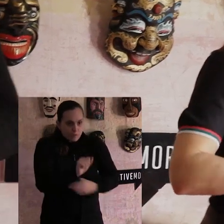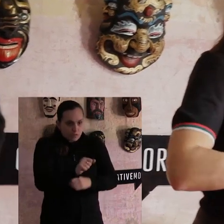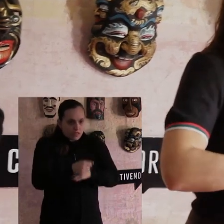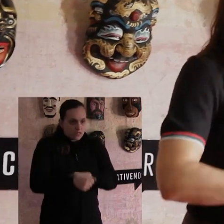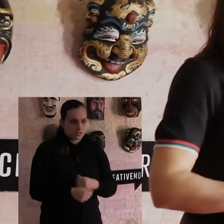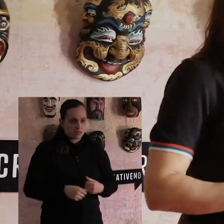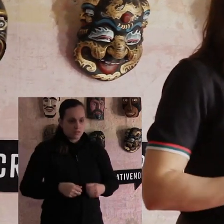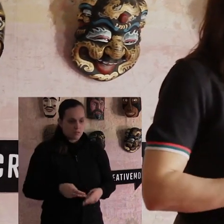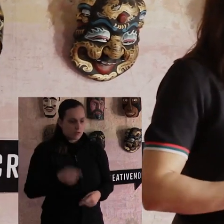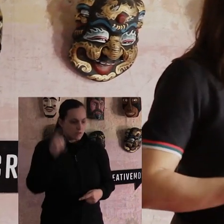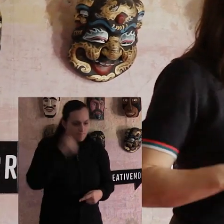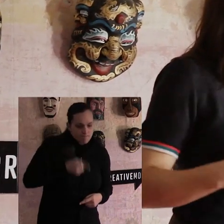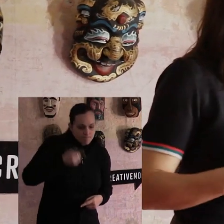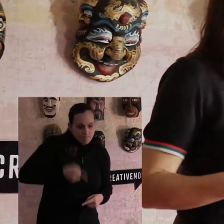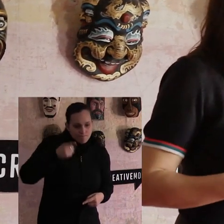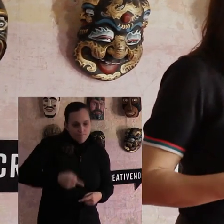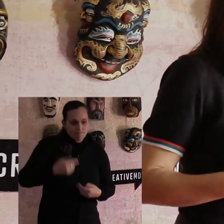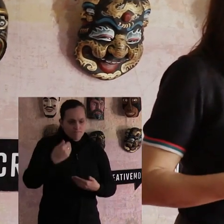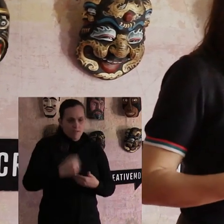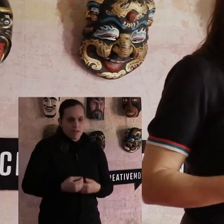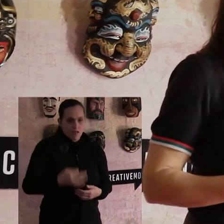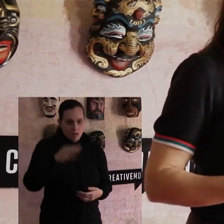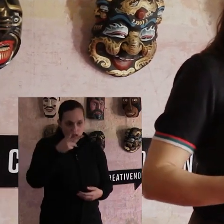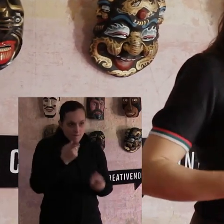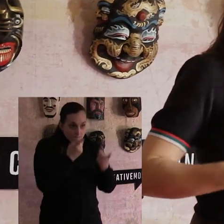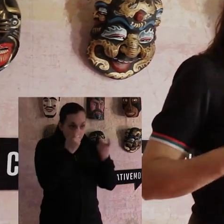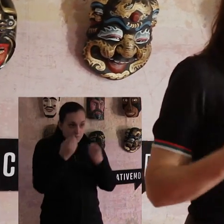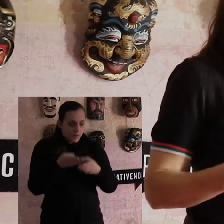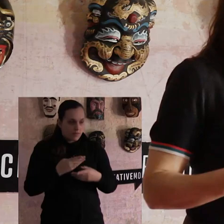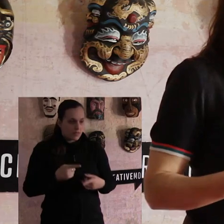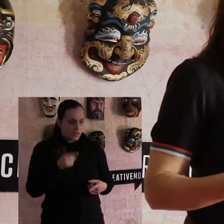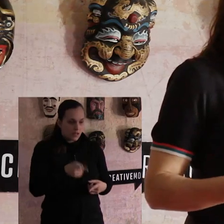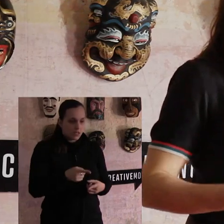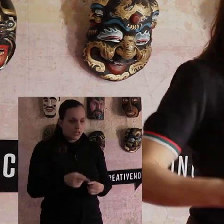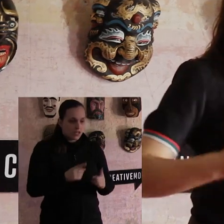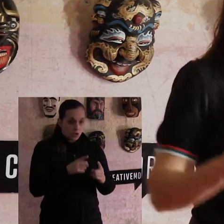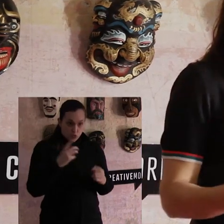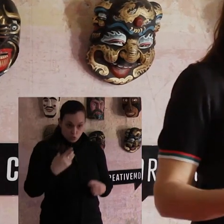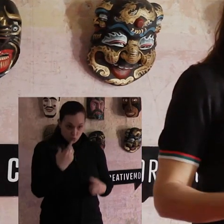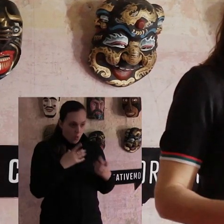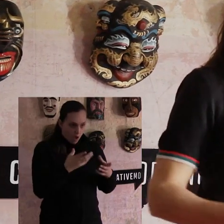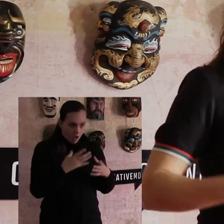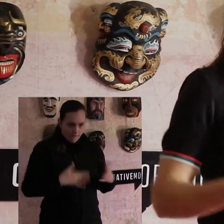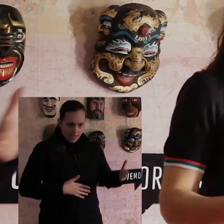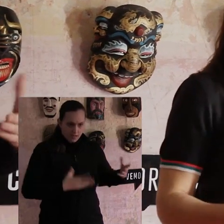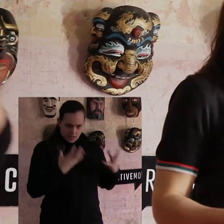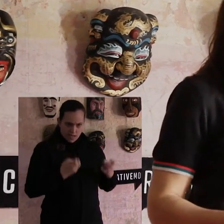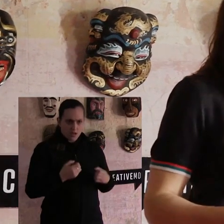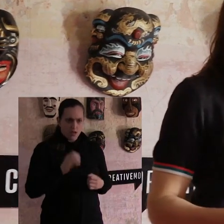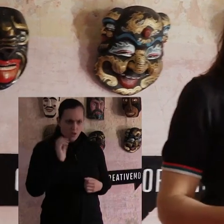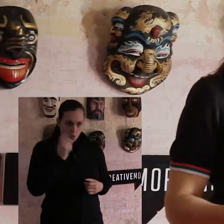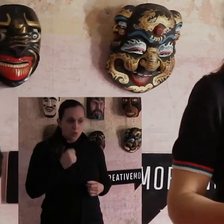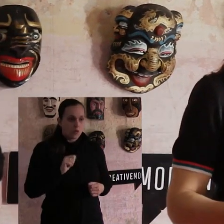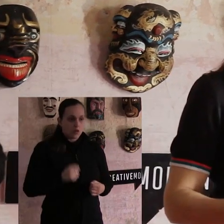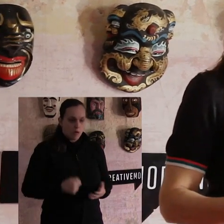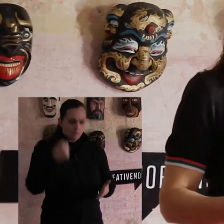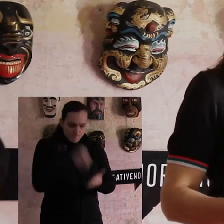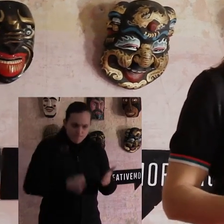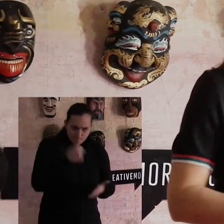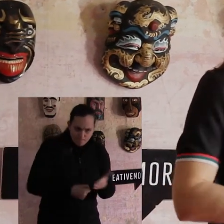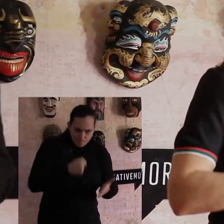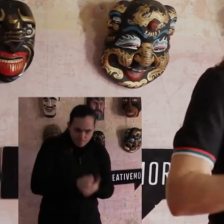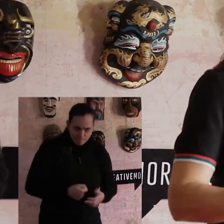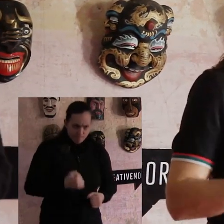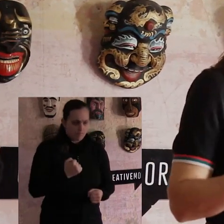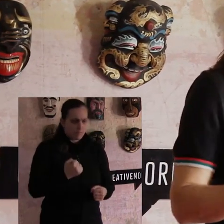disciplina, de rigor y de decirles, si esto es lo que querés, hacelo, vamos, vamos allá, que cada